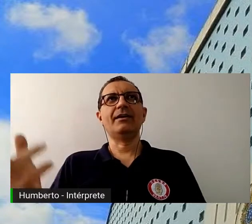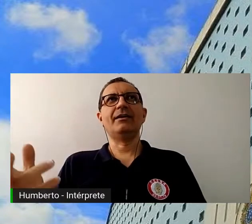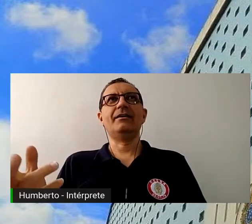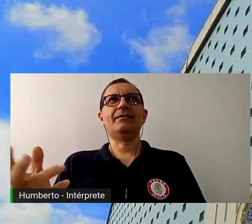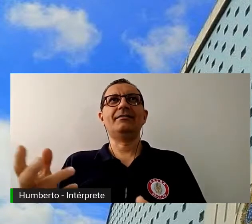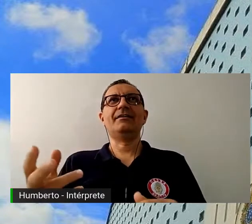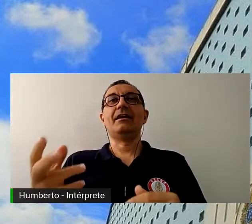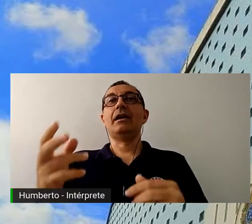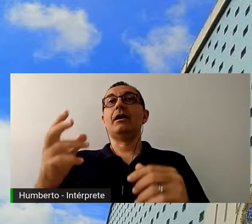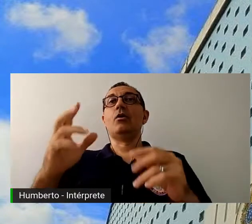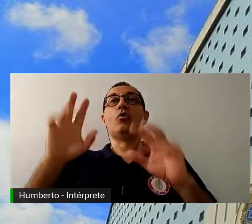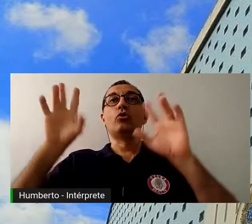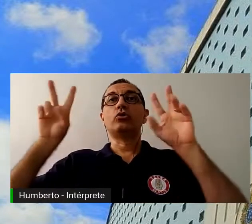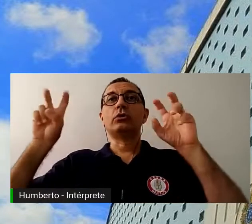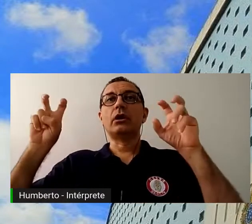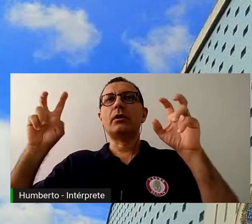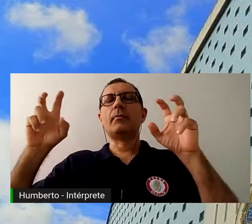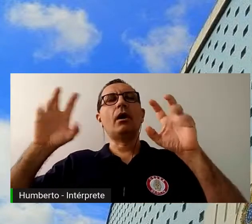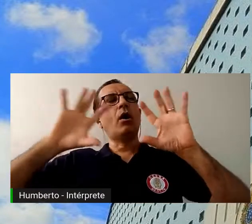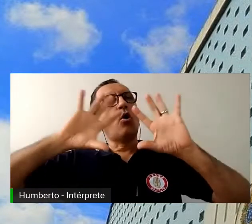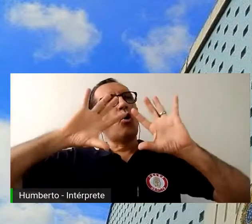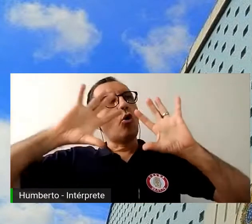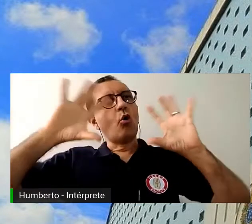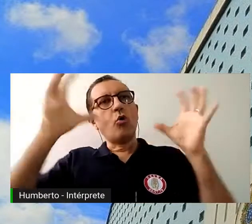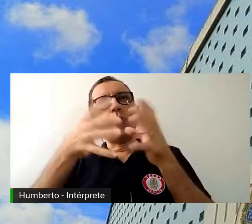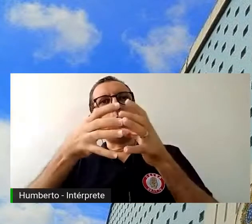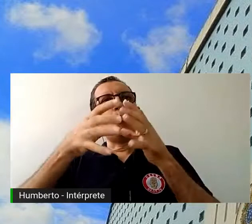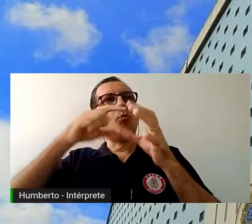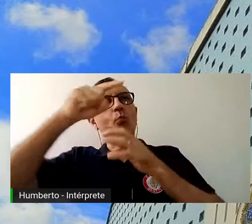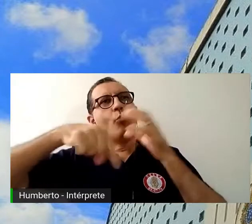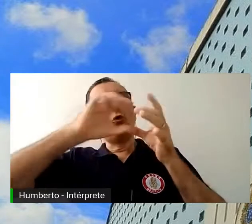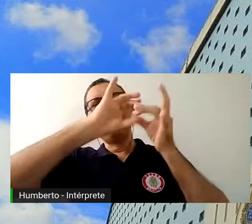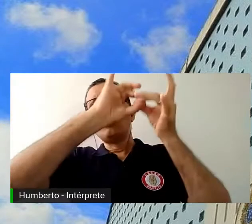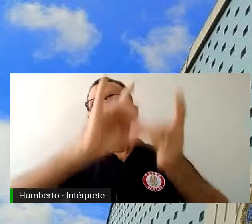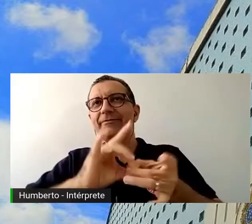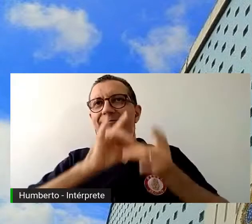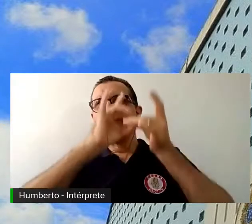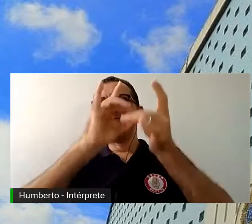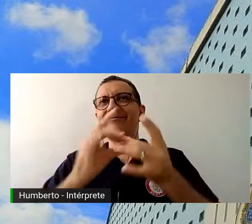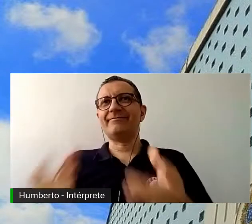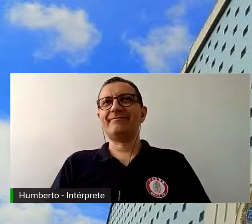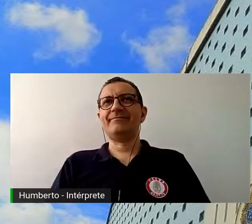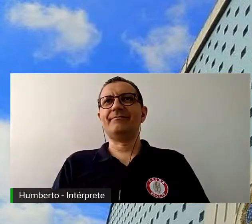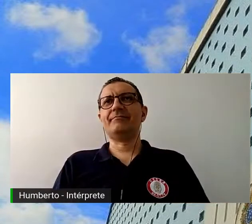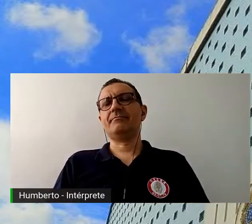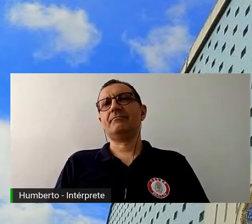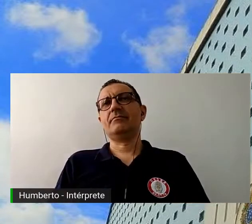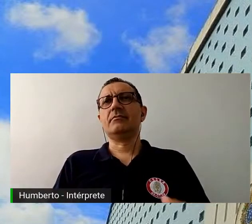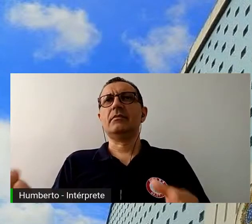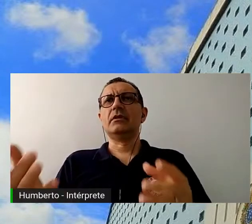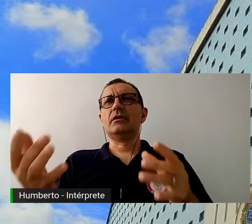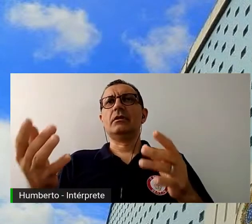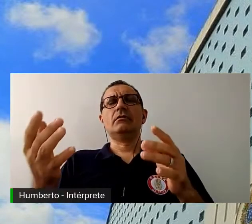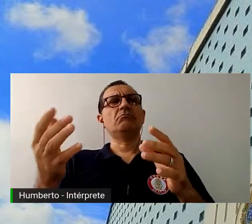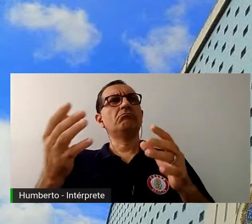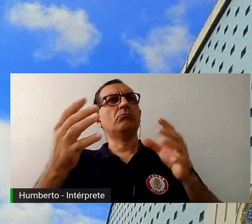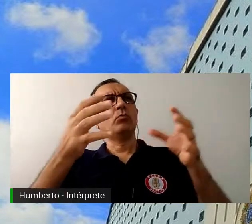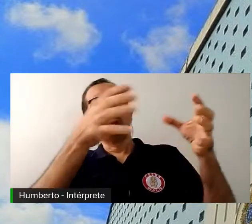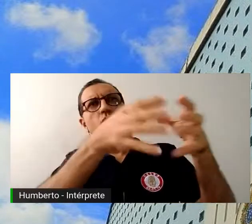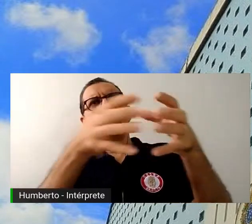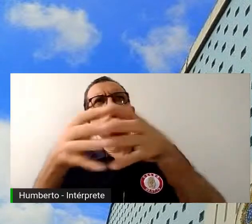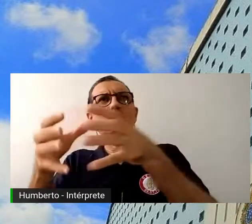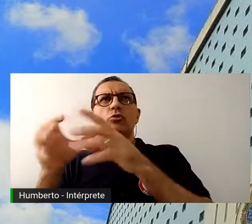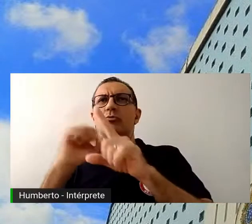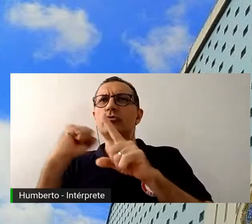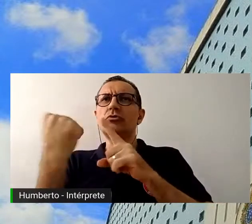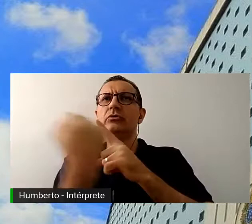chama, como aos fenômenos sociais, como a desigualdade de renda entre as classes sociais, o racismo cultural e estrutural do